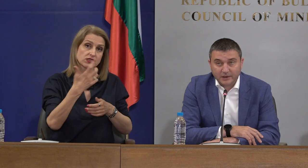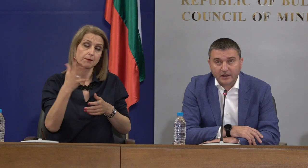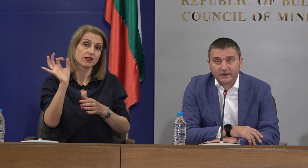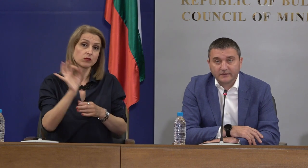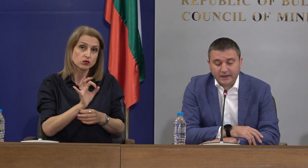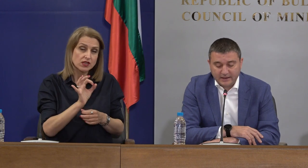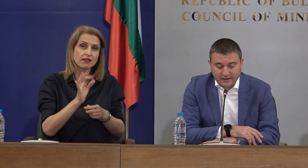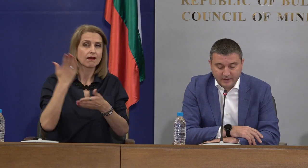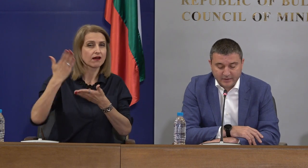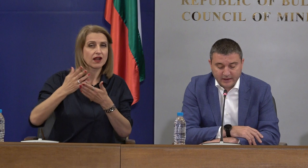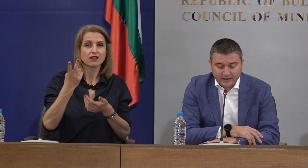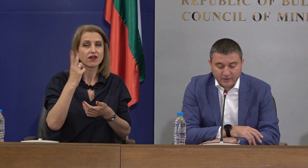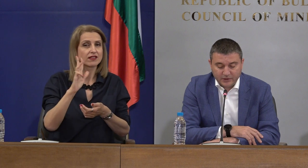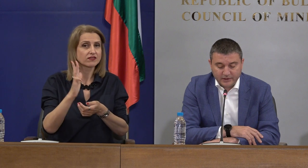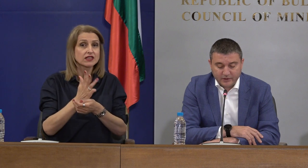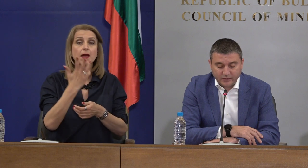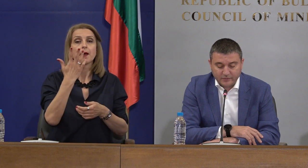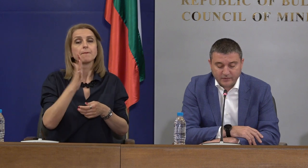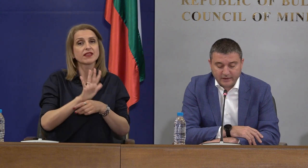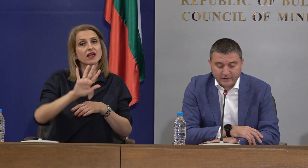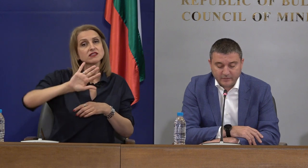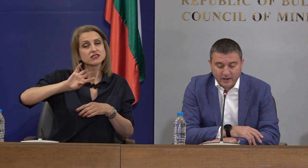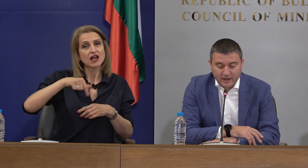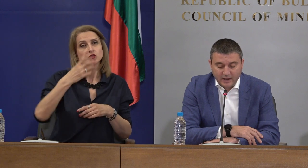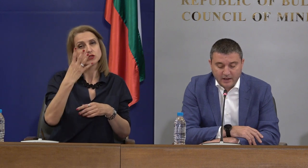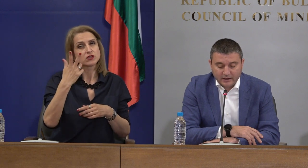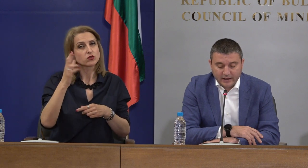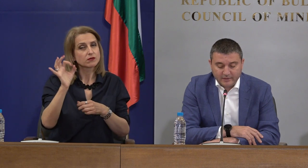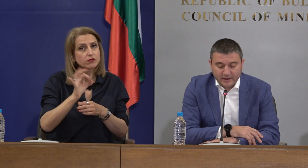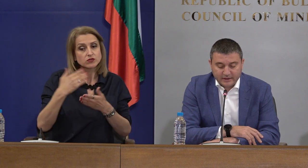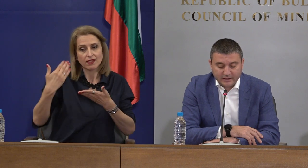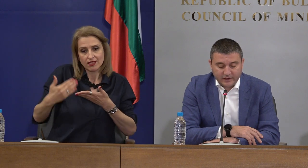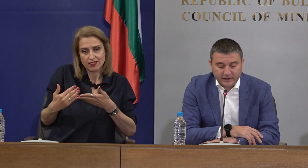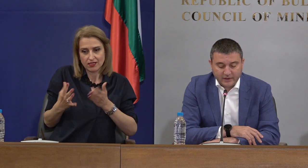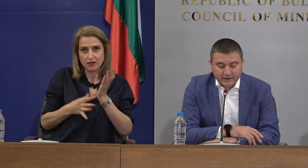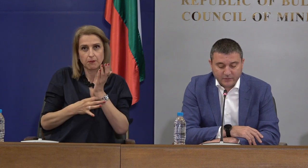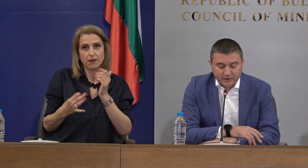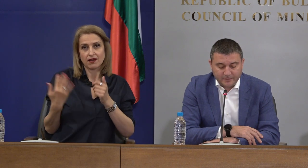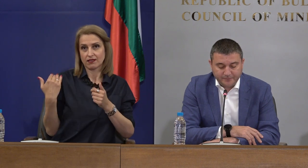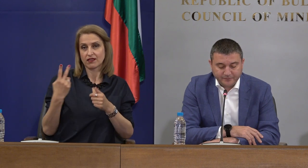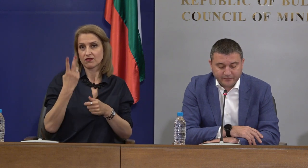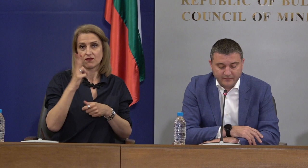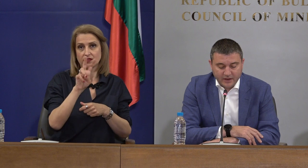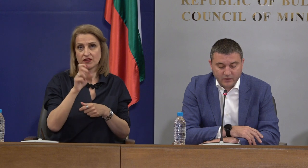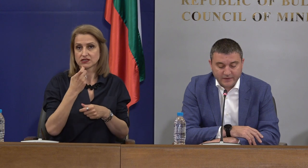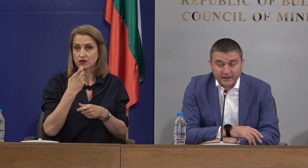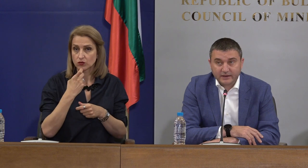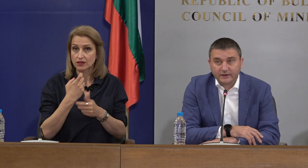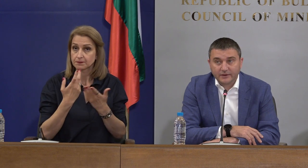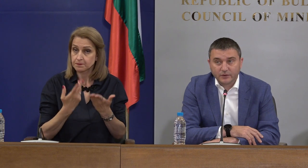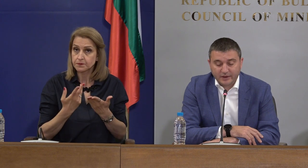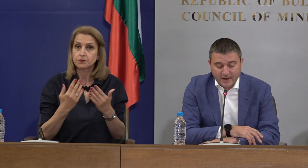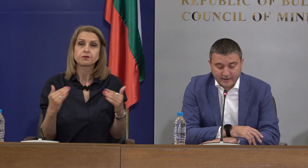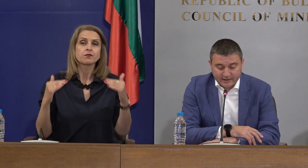14,65% към края на 2019 и 15,48% към края на март 2020 година.